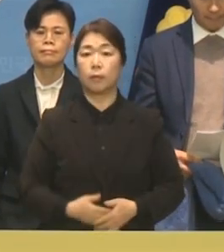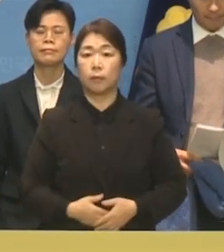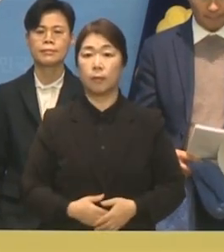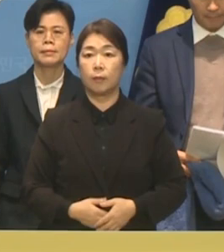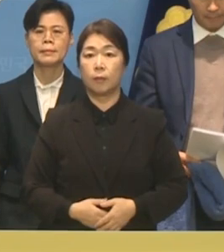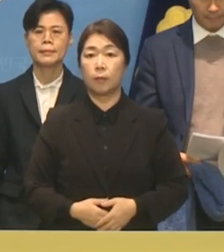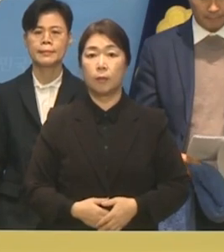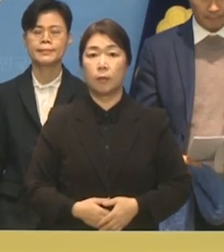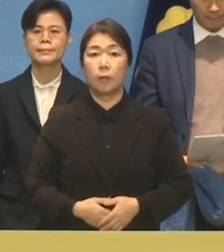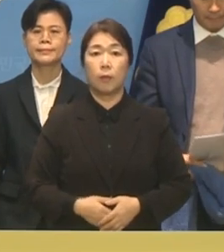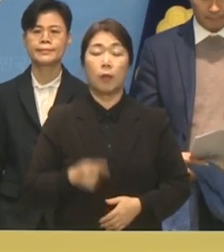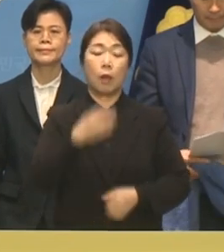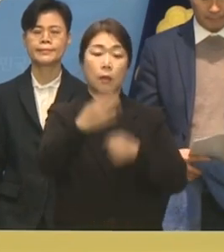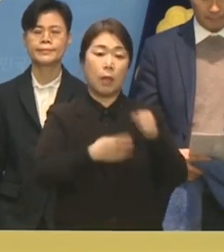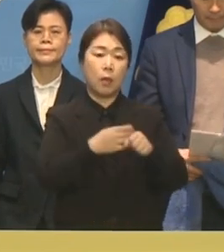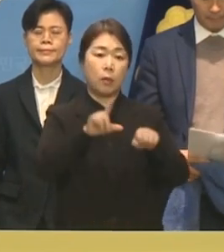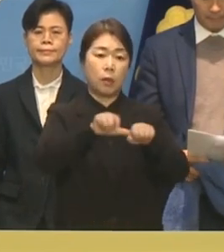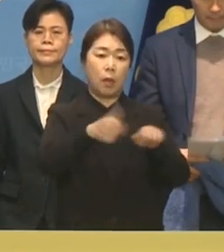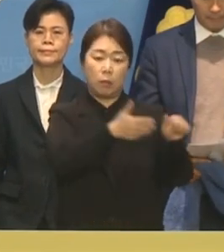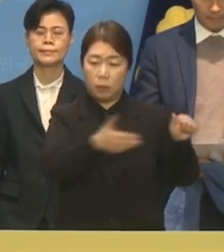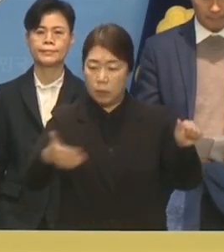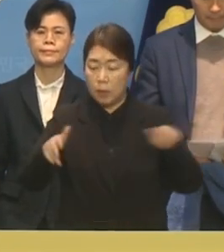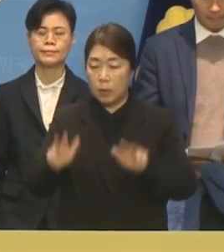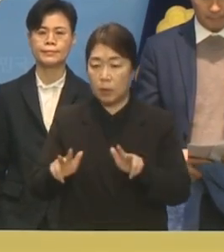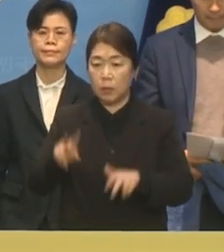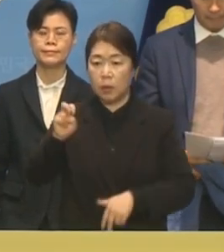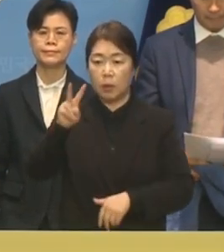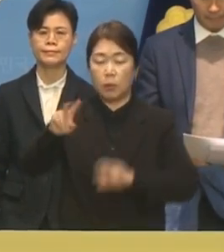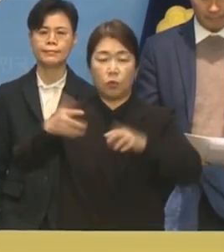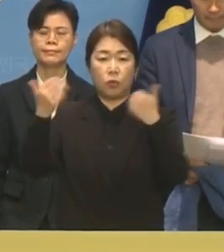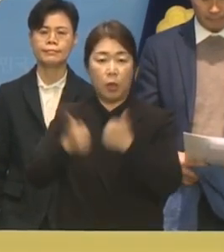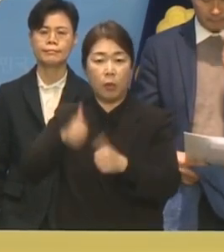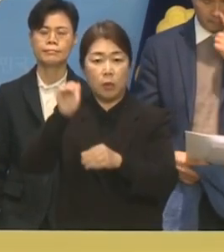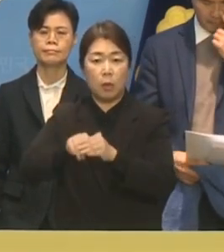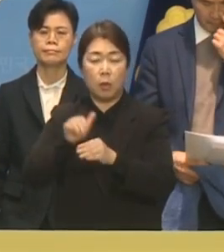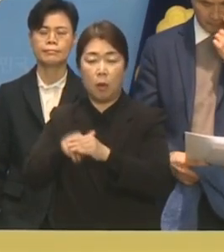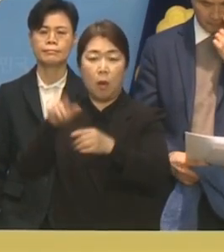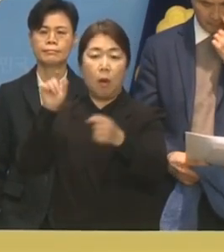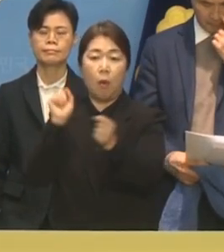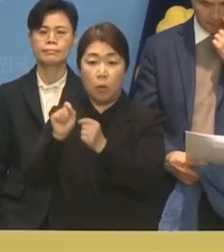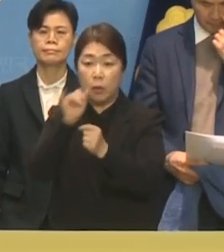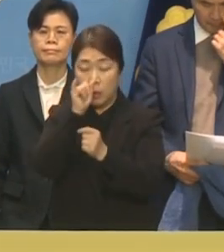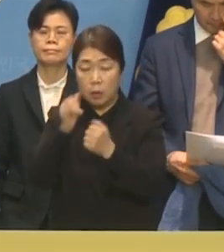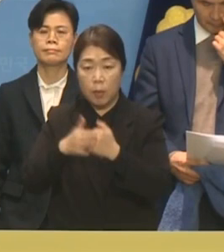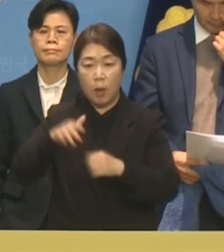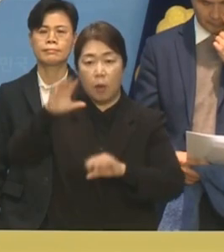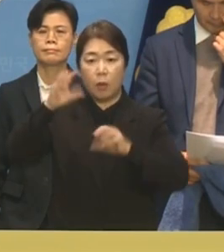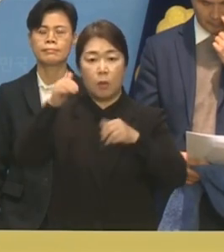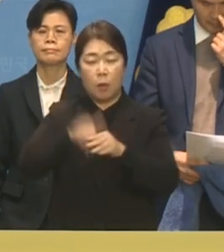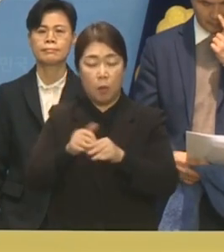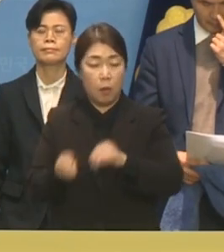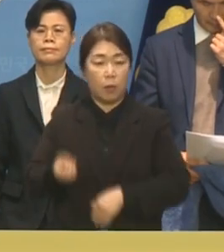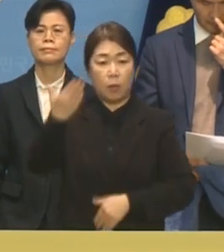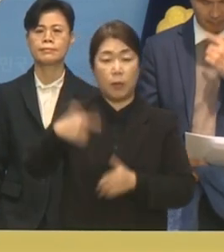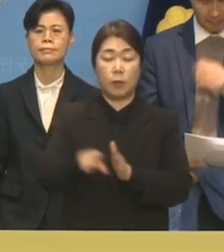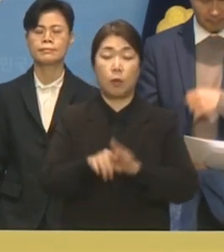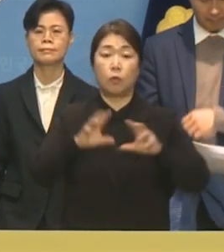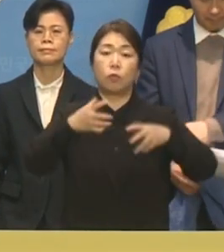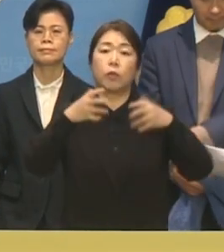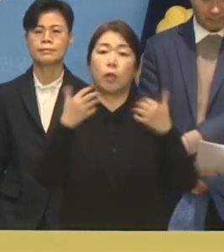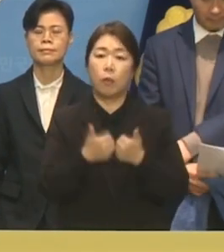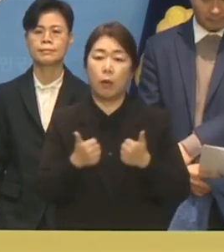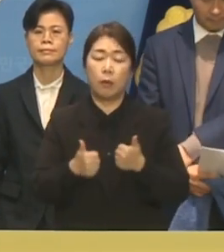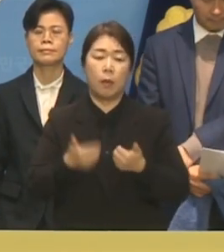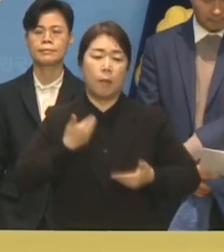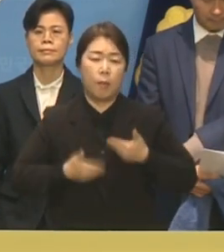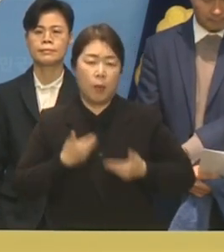고단해졌습니다. 그 4년의 시간이 지나 22대 국회의원 총선거를 앞두고 있고 선거 승리를 위해서 국회의원 한 분 한 분이